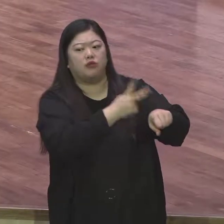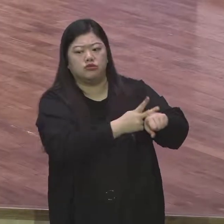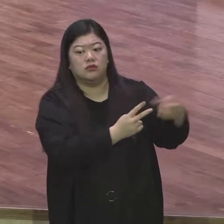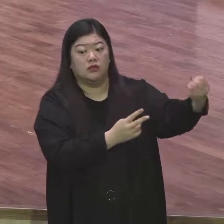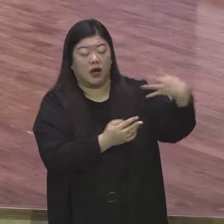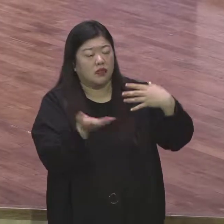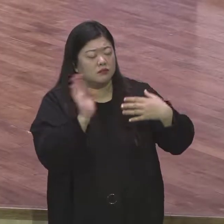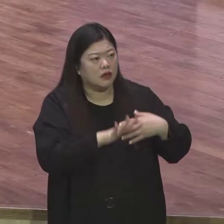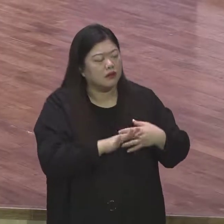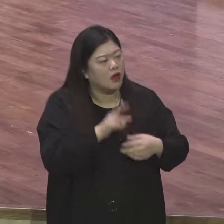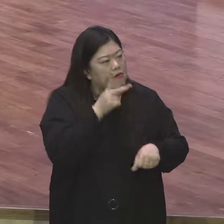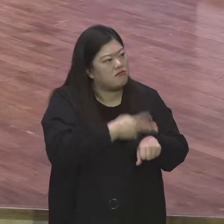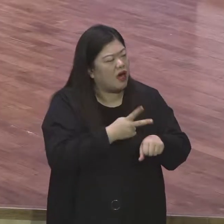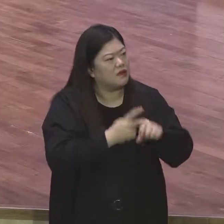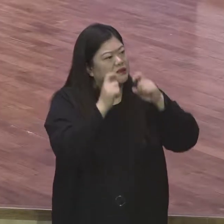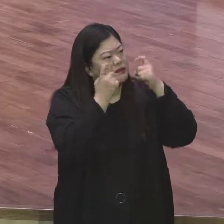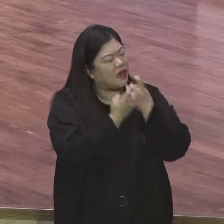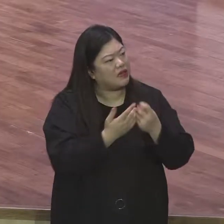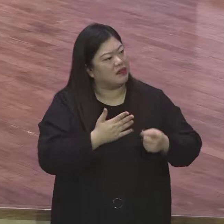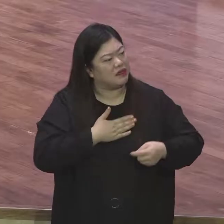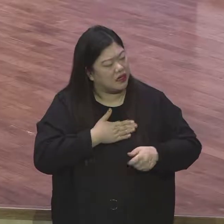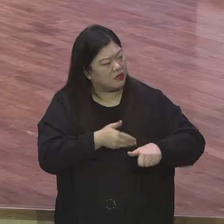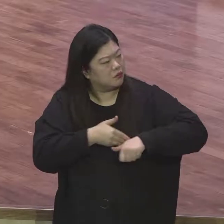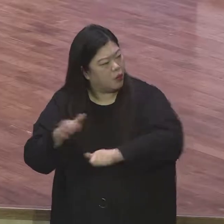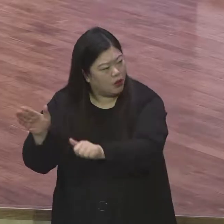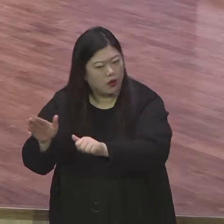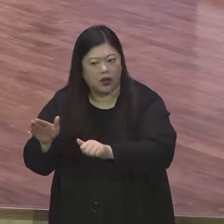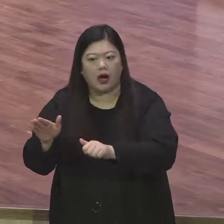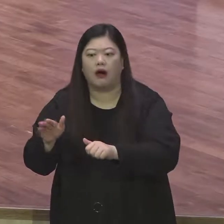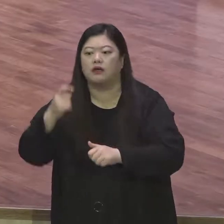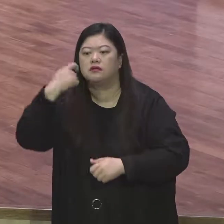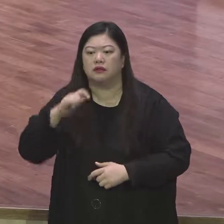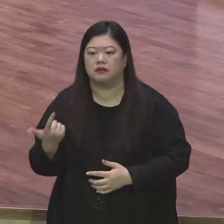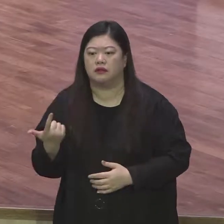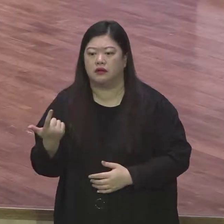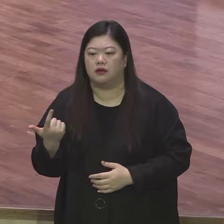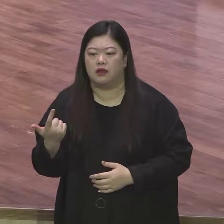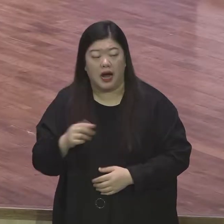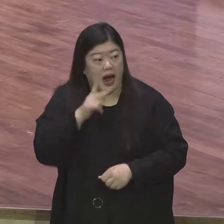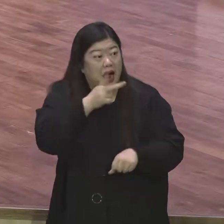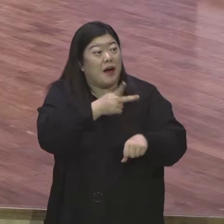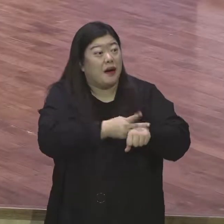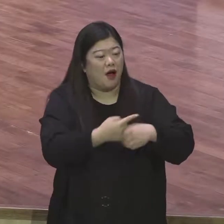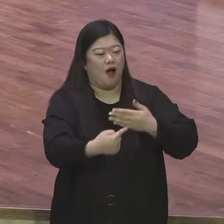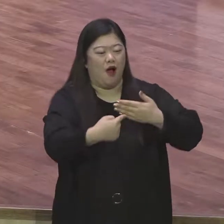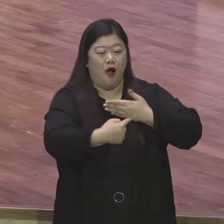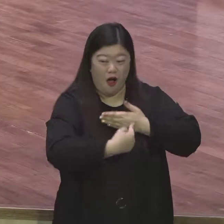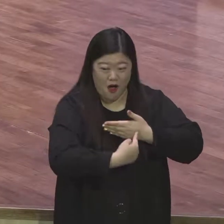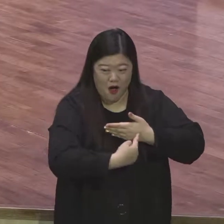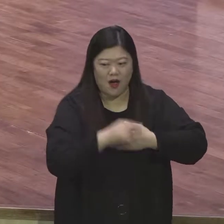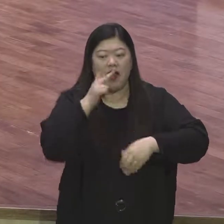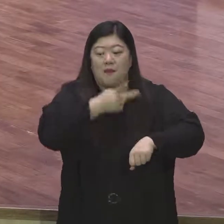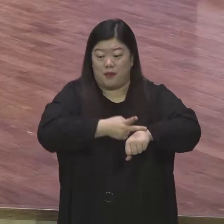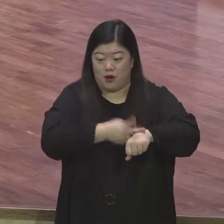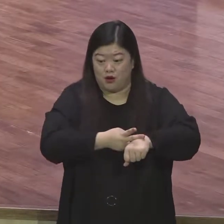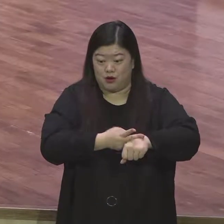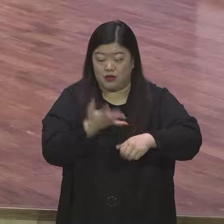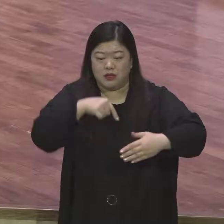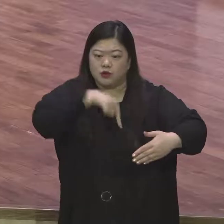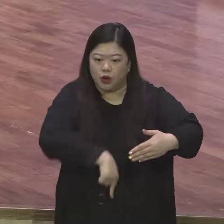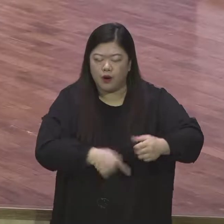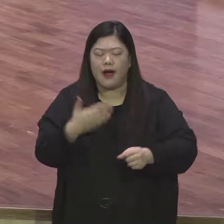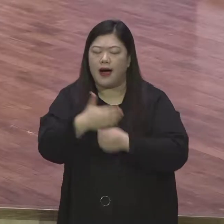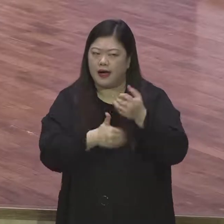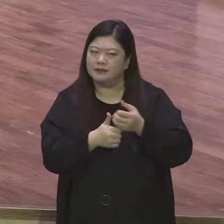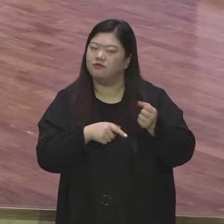사람 특징입니다. 바울이 말할 때 바울이 말하는 말을 사람의 말로 듣지 않았어요.